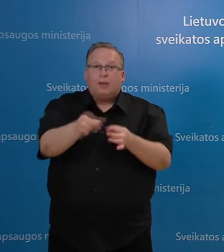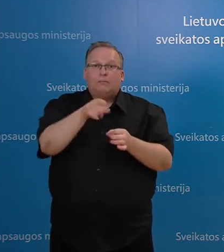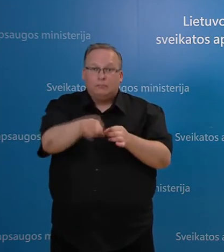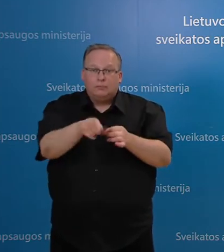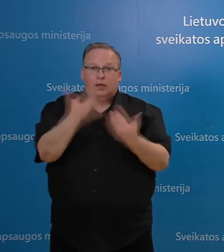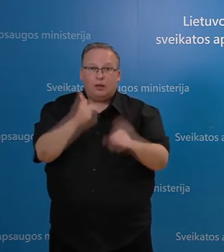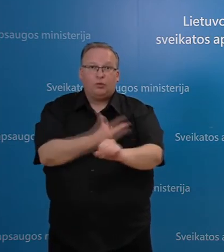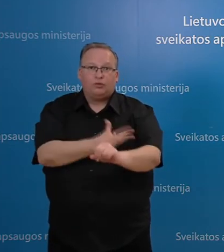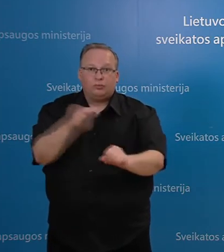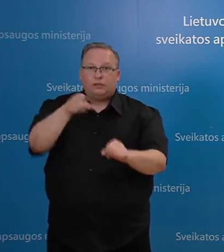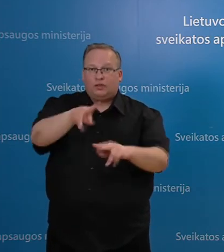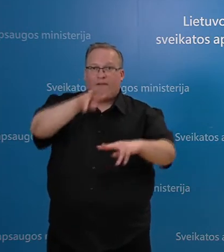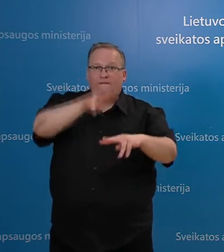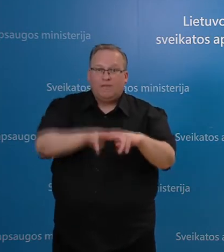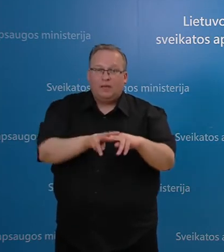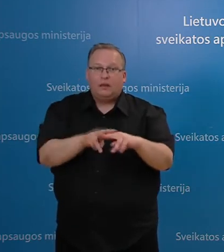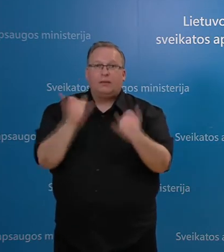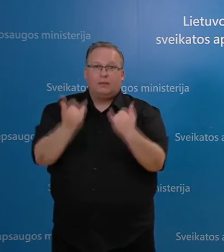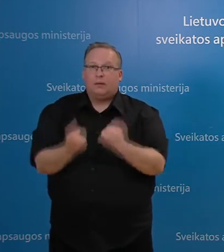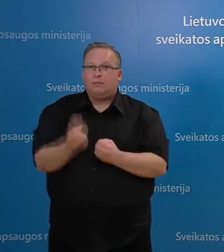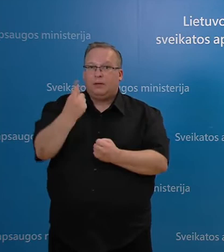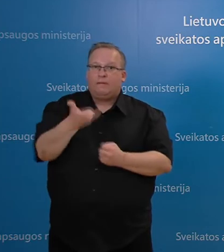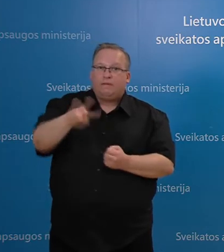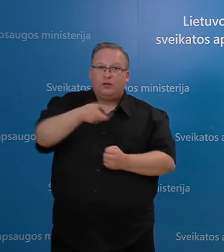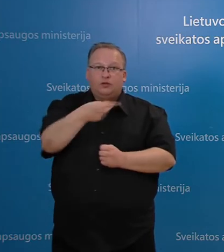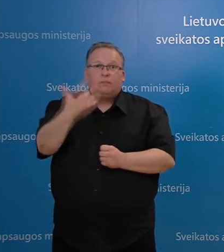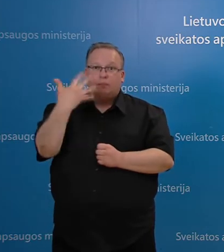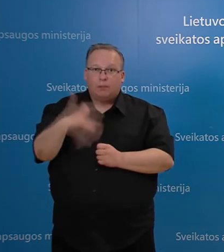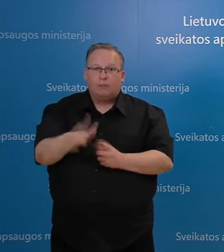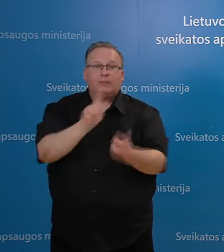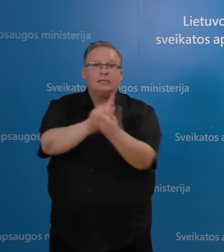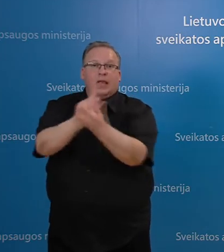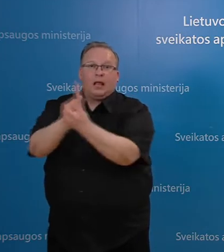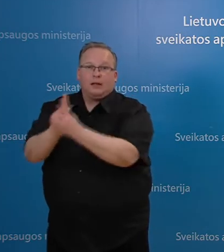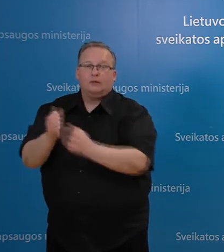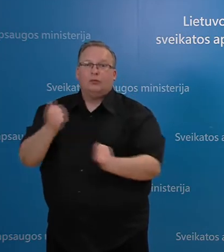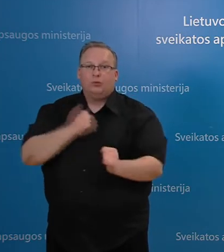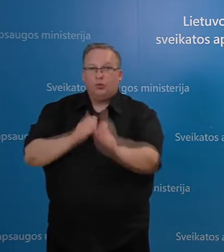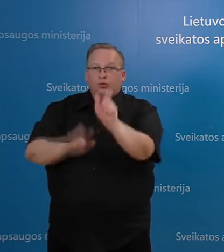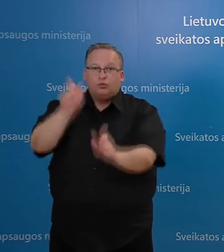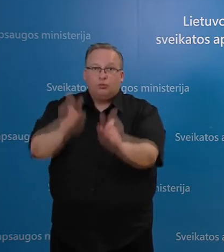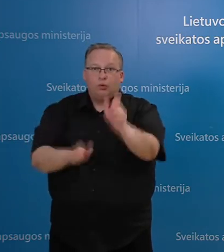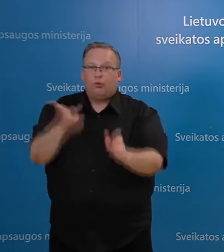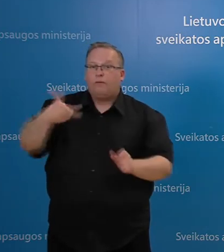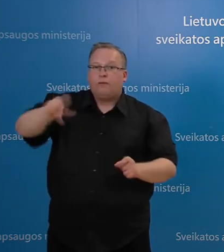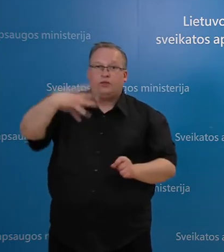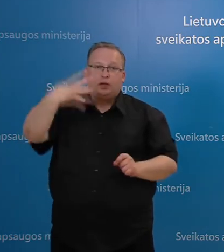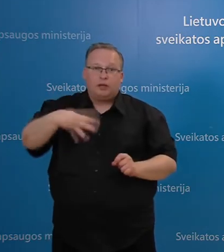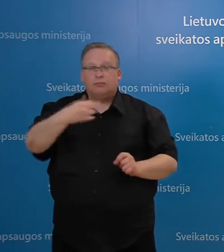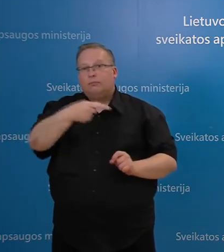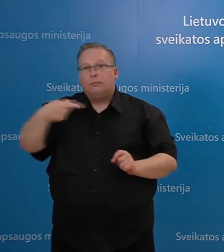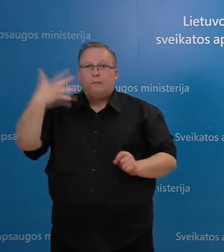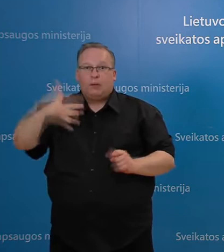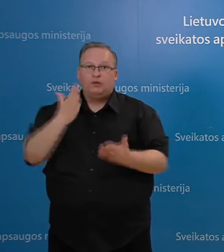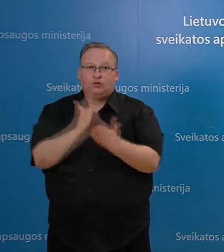ištyrus na, šį žydinį iki šiol paaiškėjo virš 150 sąlytį turėjusių asmenų. Virš 40, apie 50